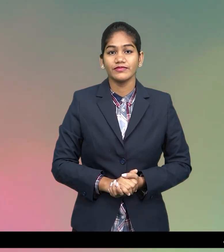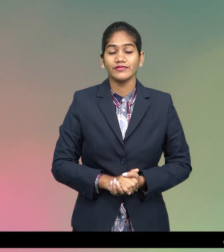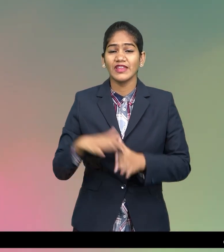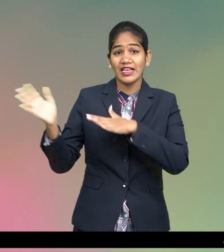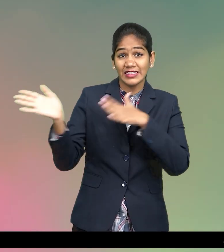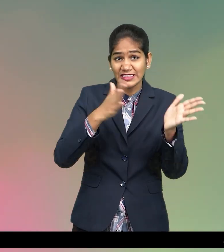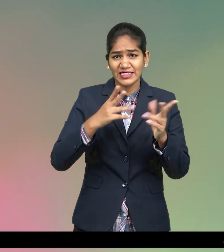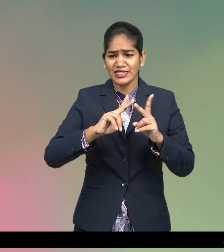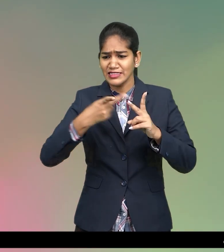వాతావరణం,